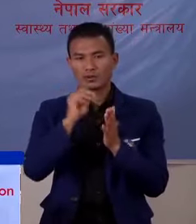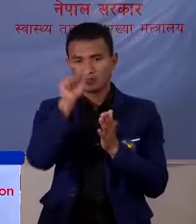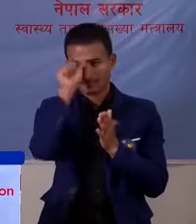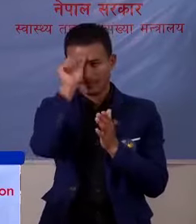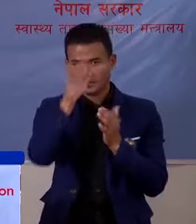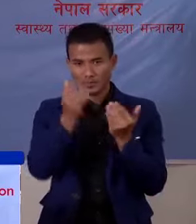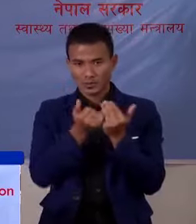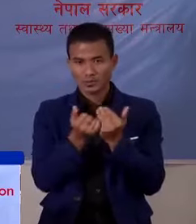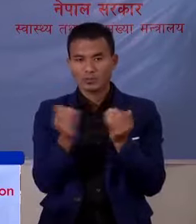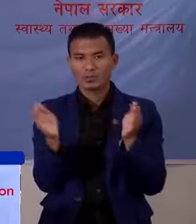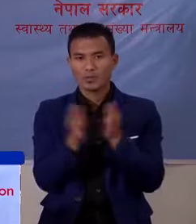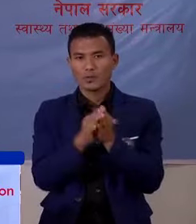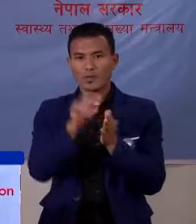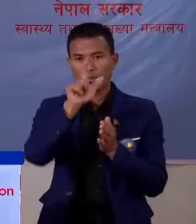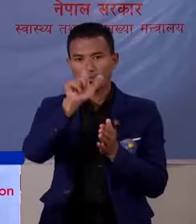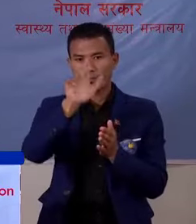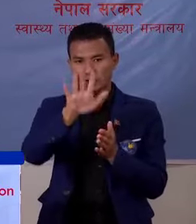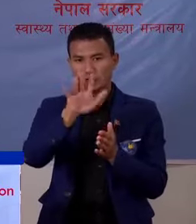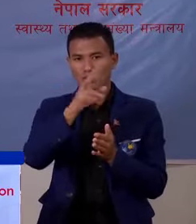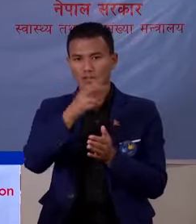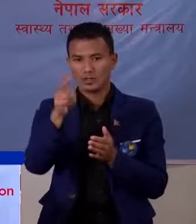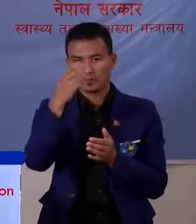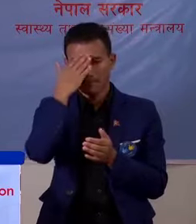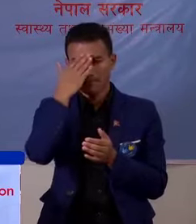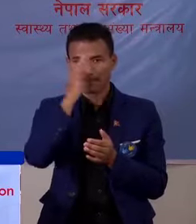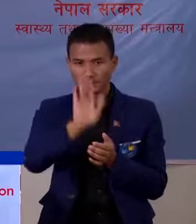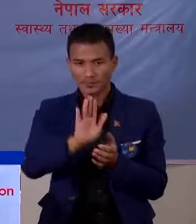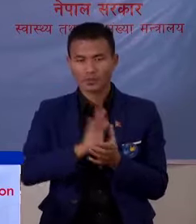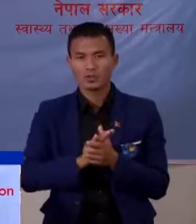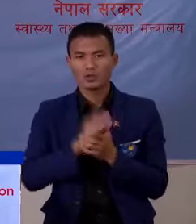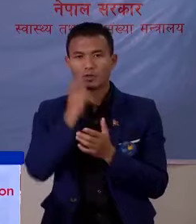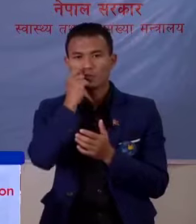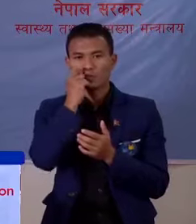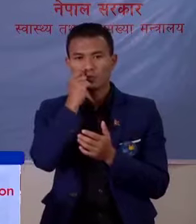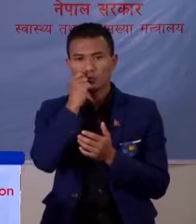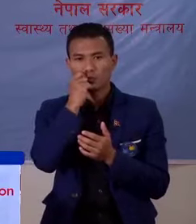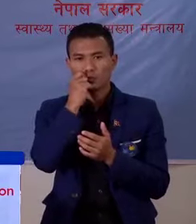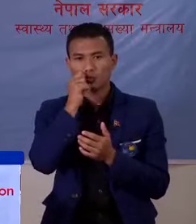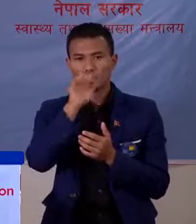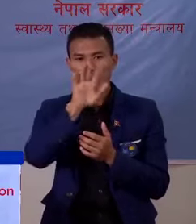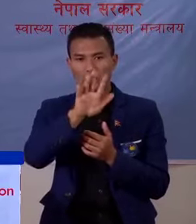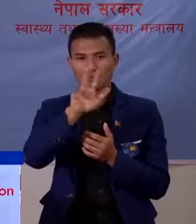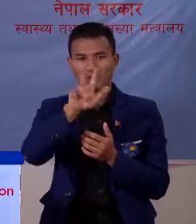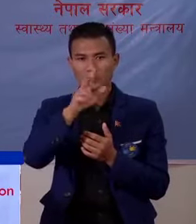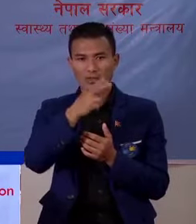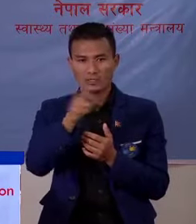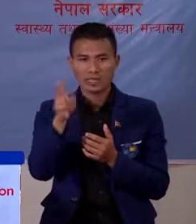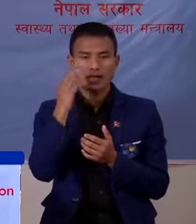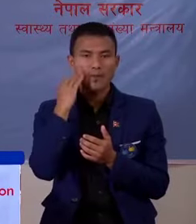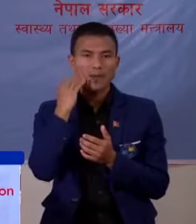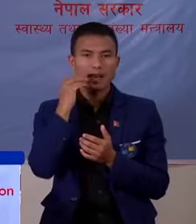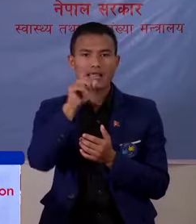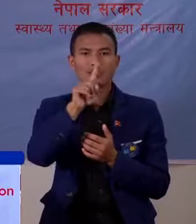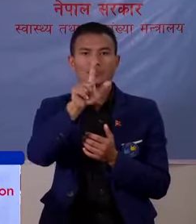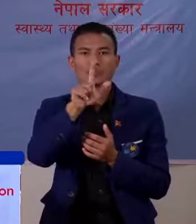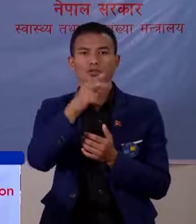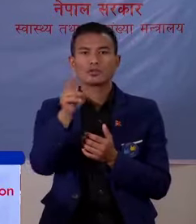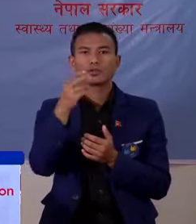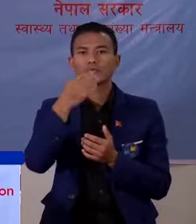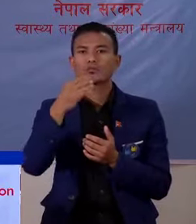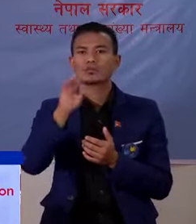कुल सङ्क्रमित सङ्ख्या 75 छ, जसमध्ये पुरुष 58 र महिला 17